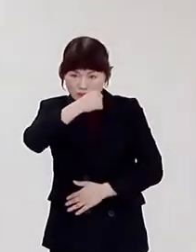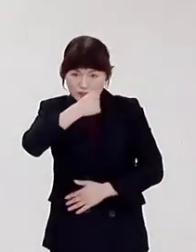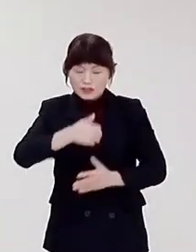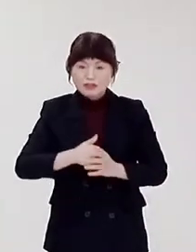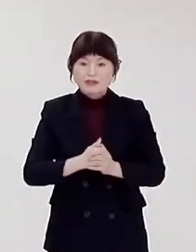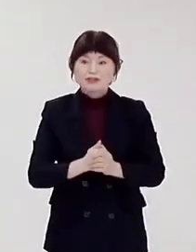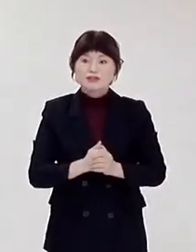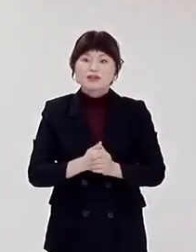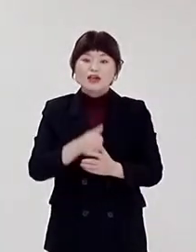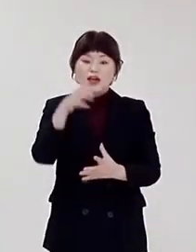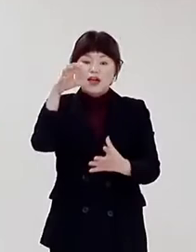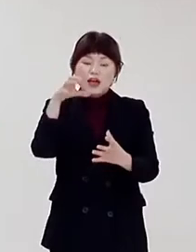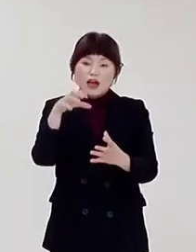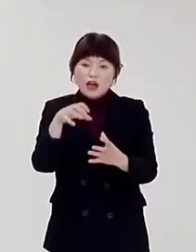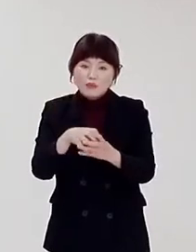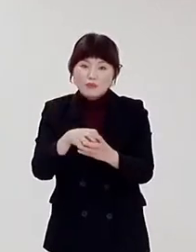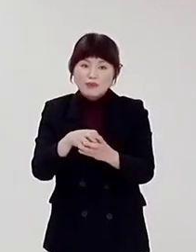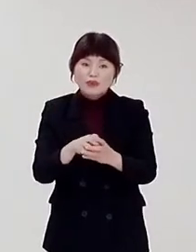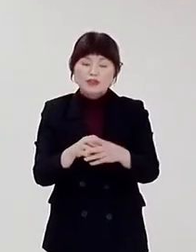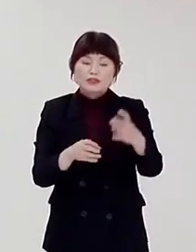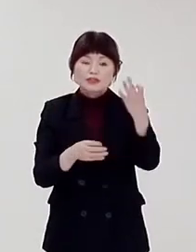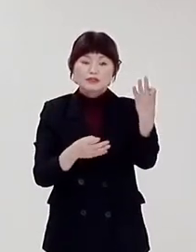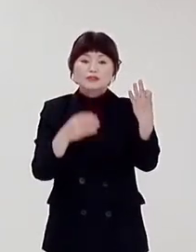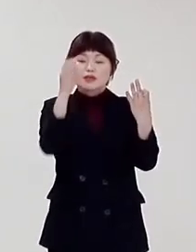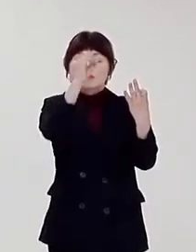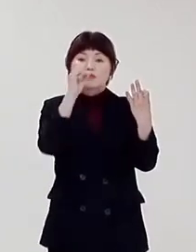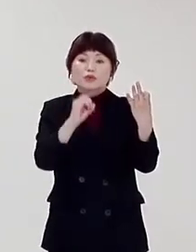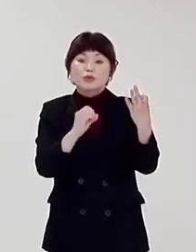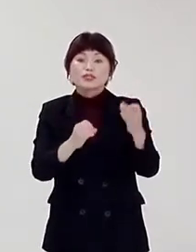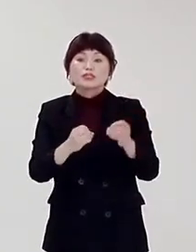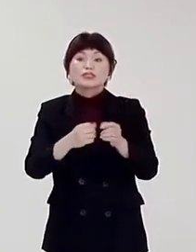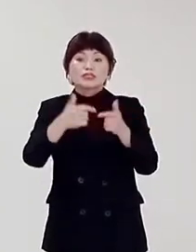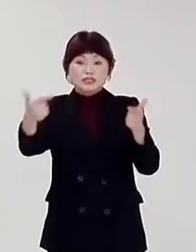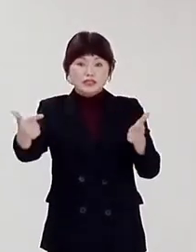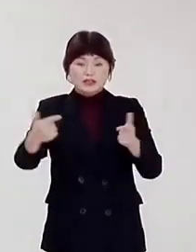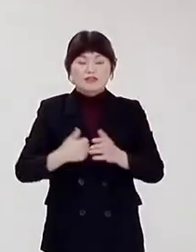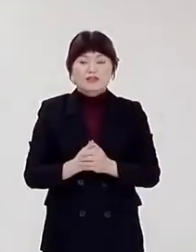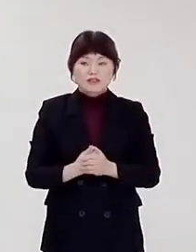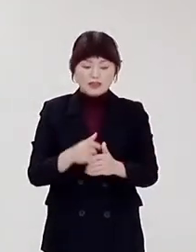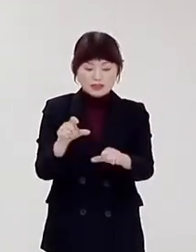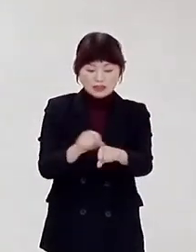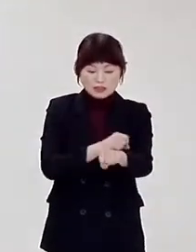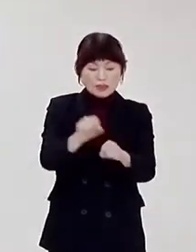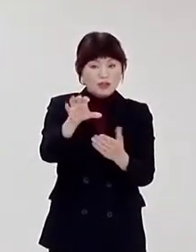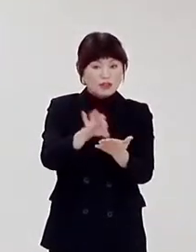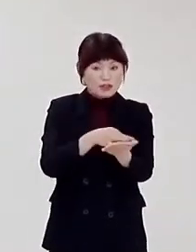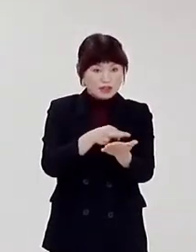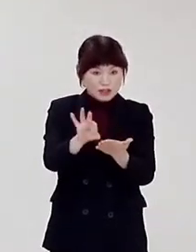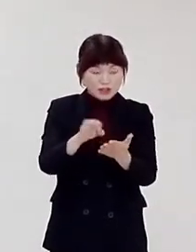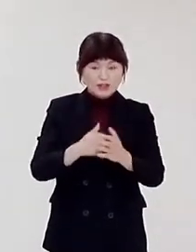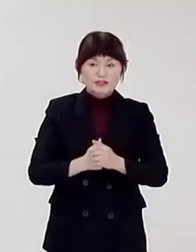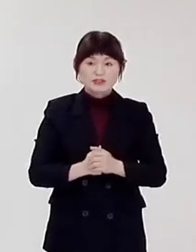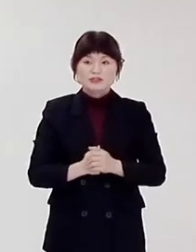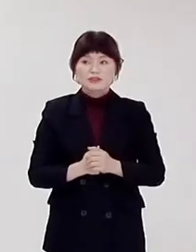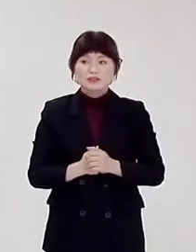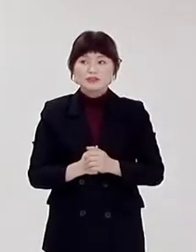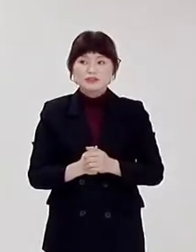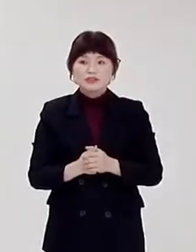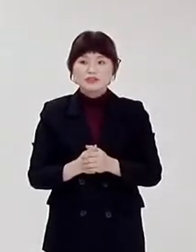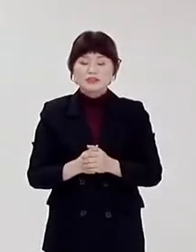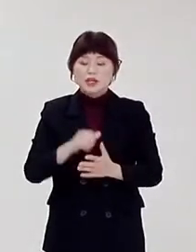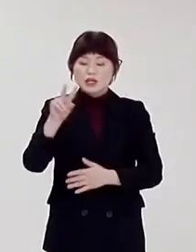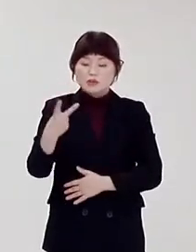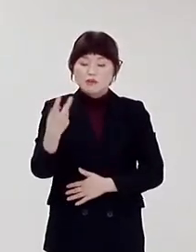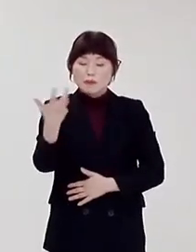7,419억 원으로 14.95%가 증가되었으며, 특별회계는 전년 대비 280억